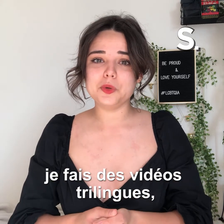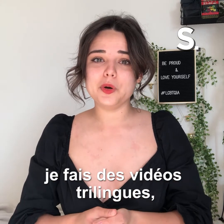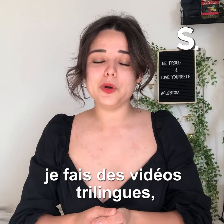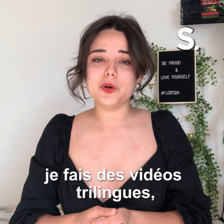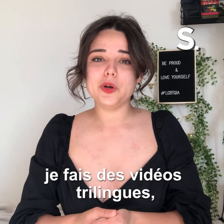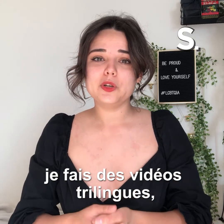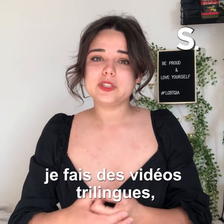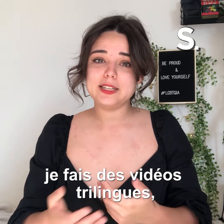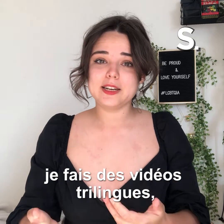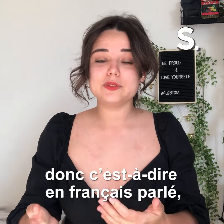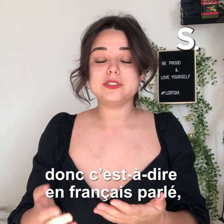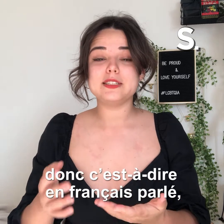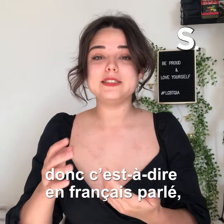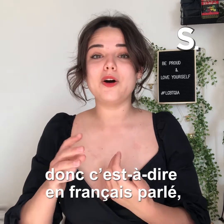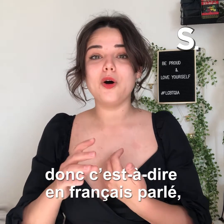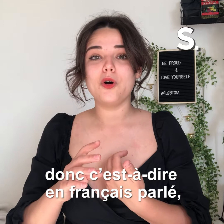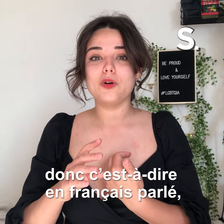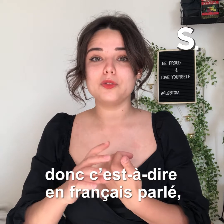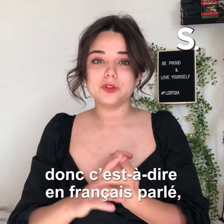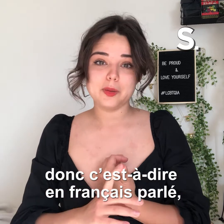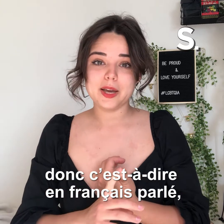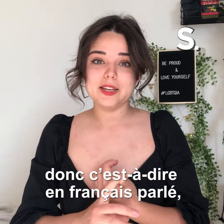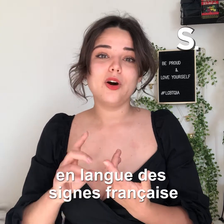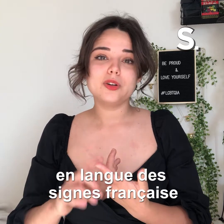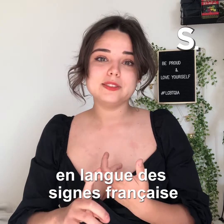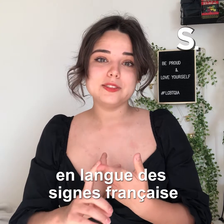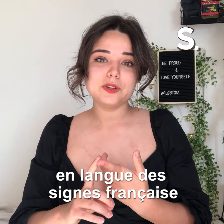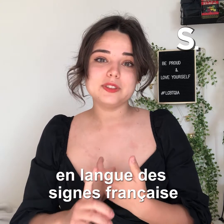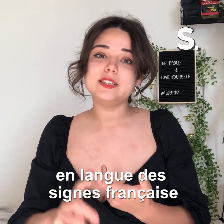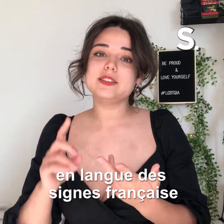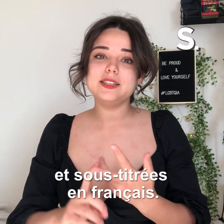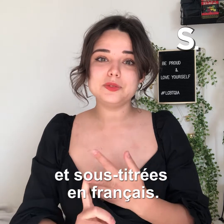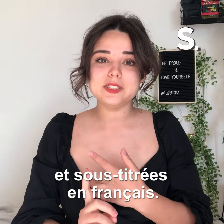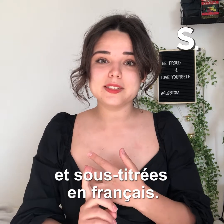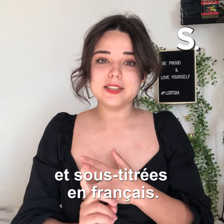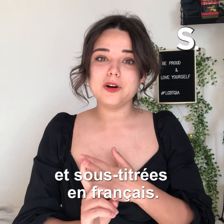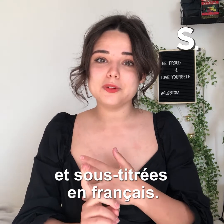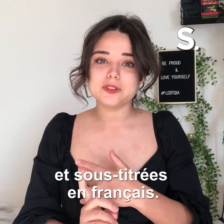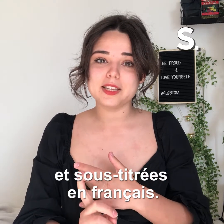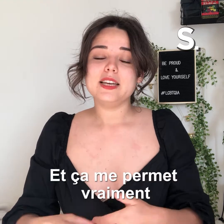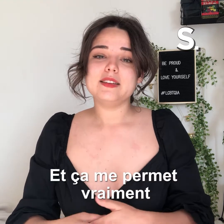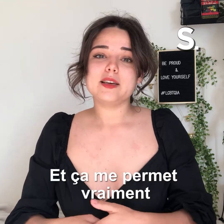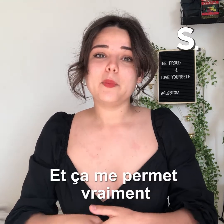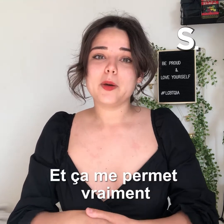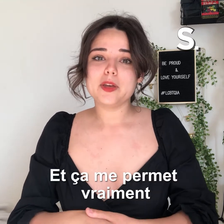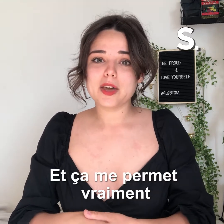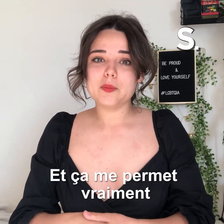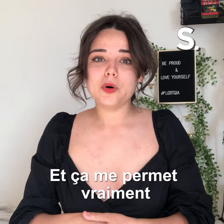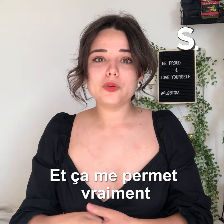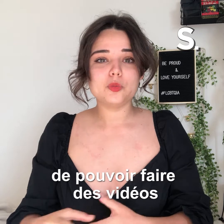trilingues, c'est-dire en français parlé, en langue des signes française, et sous-titré en français. Et ça me permet vraiment de